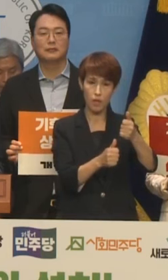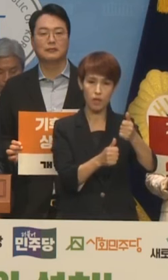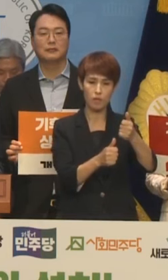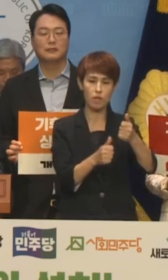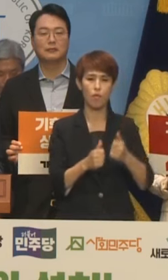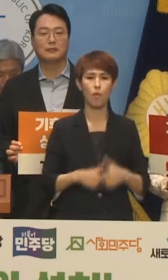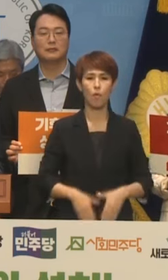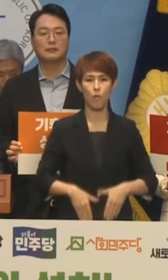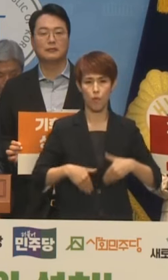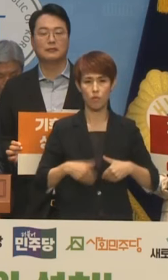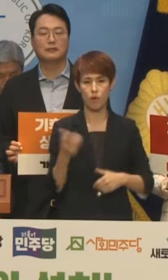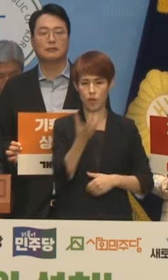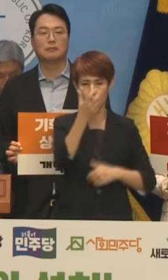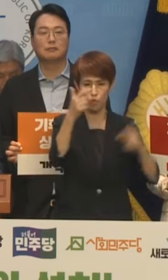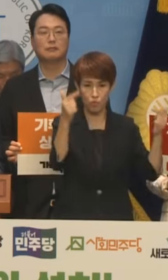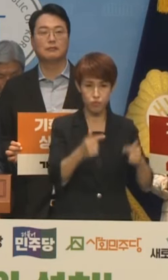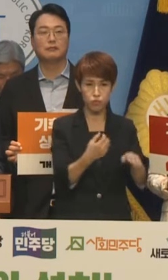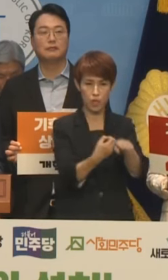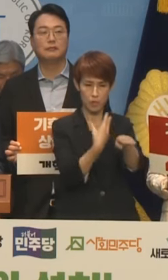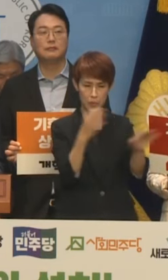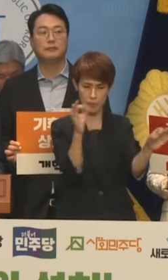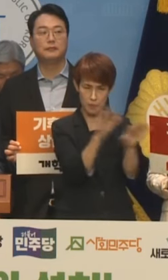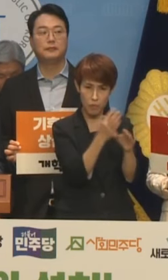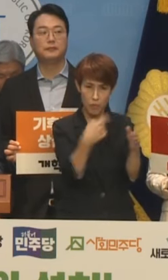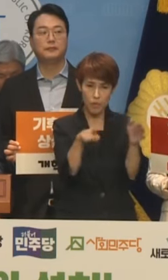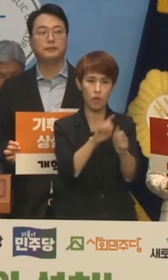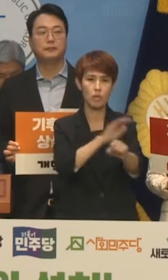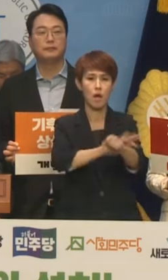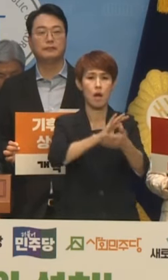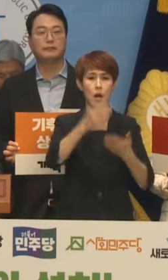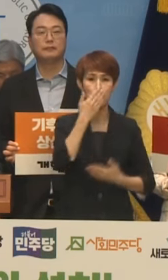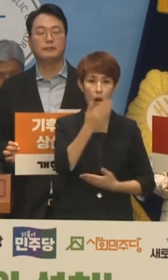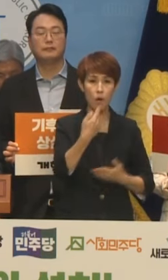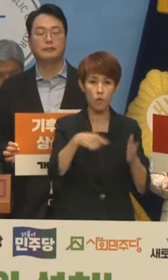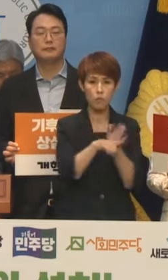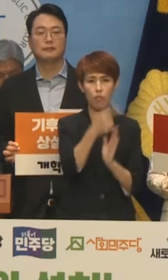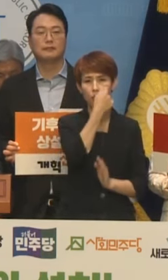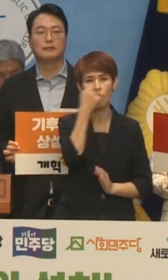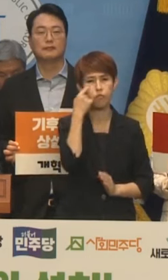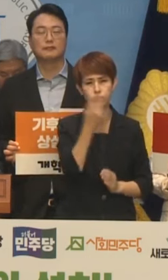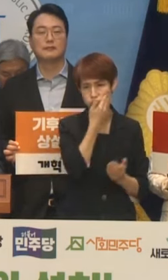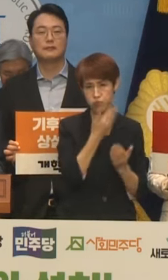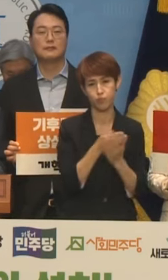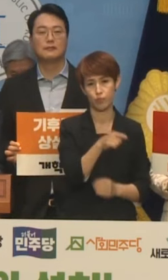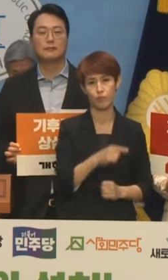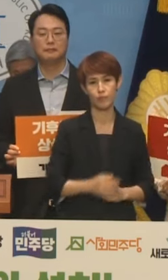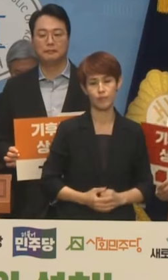온실가스 감축과 탄소 중립 달성에 제대로 사용될 수 있도록 검증하는 것이 바람직할 것입니다.